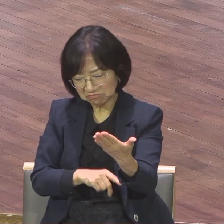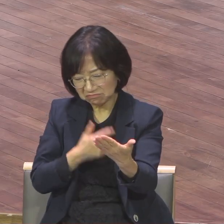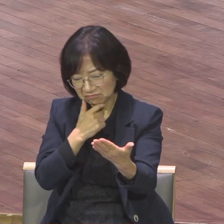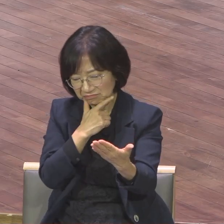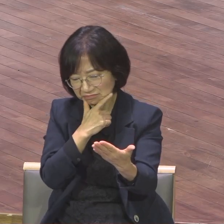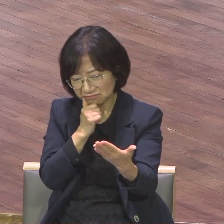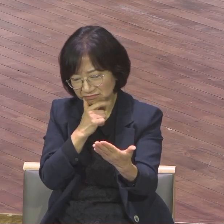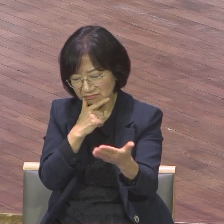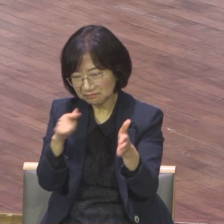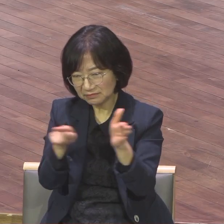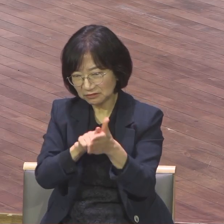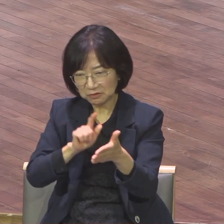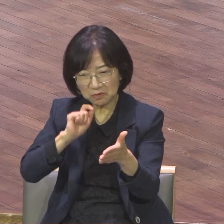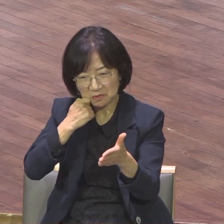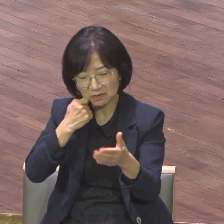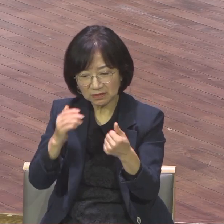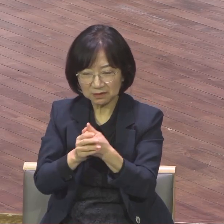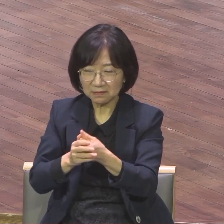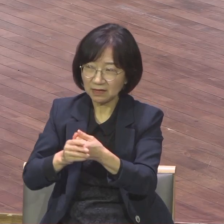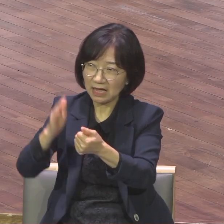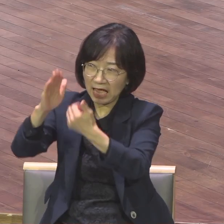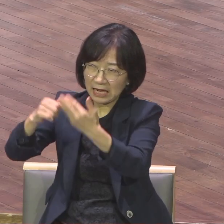합니다.